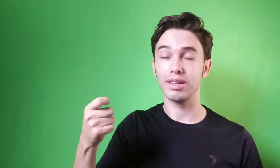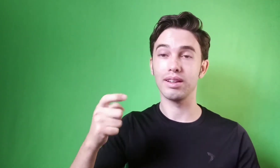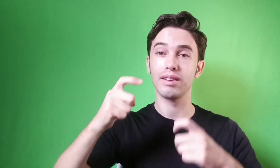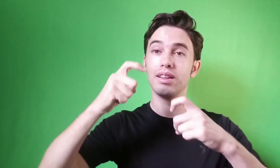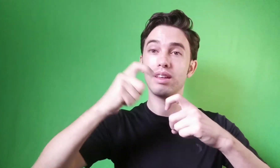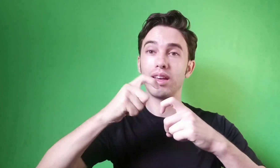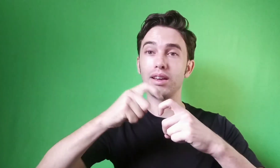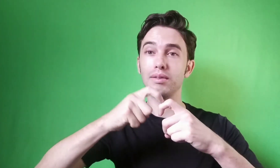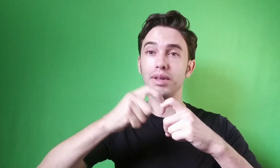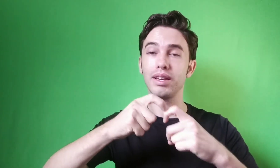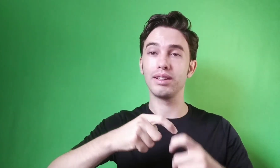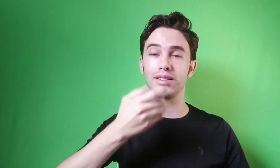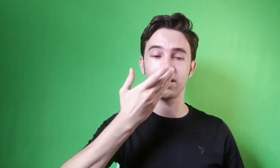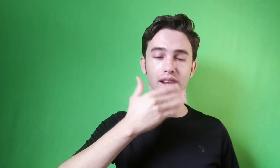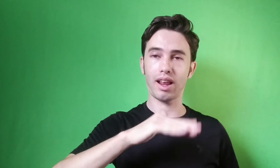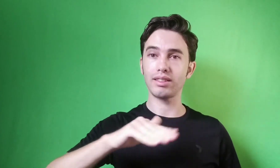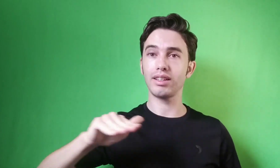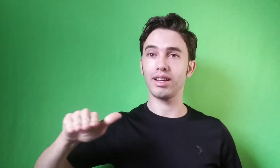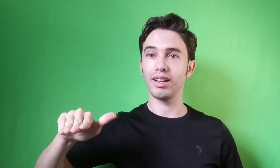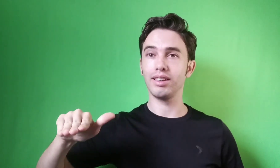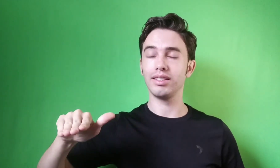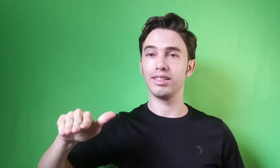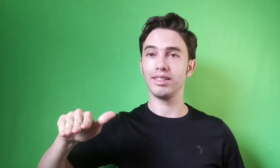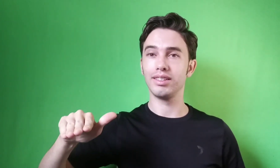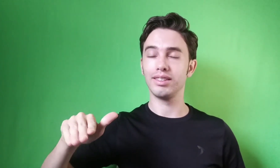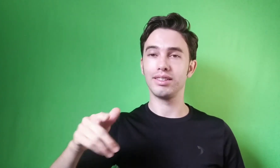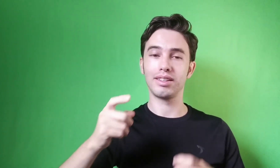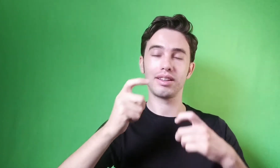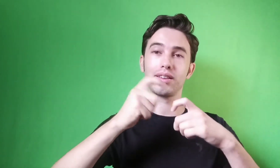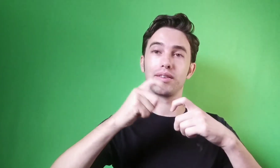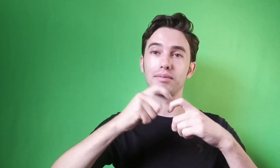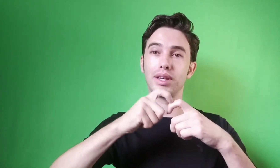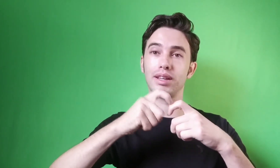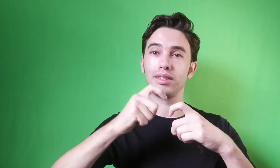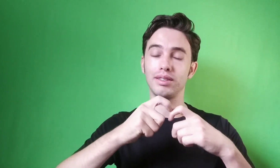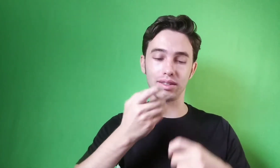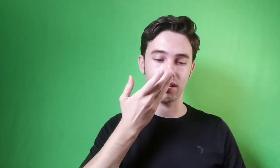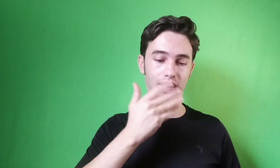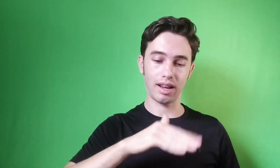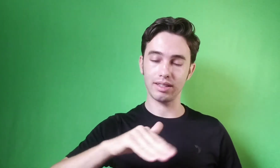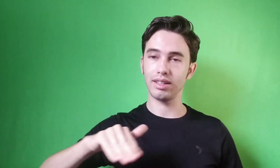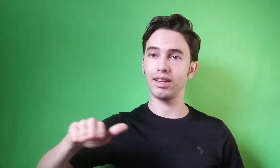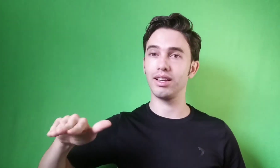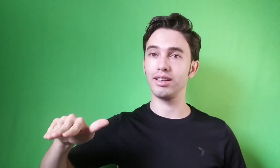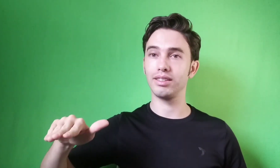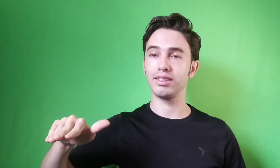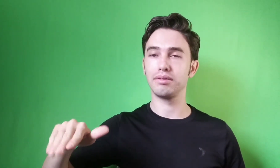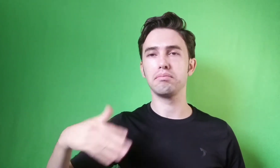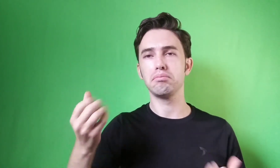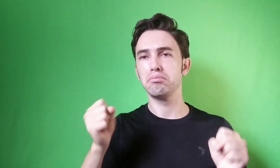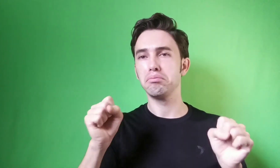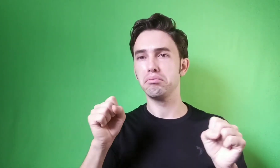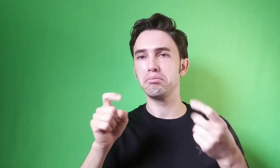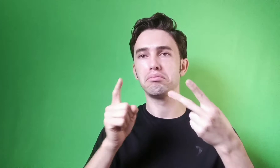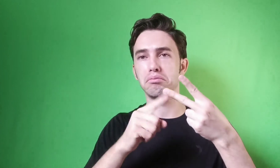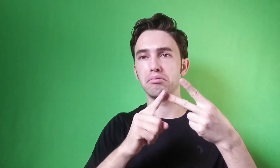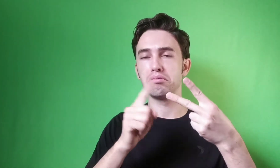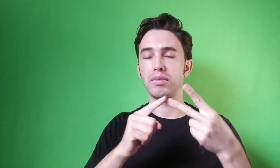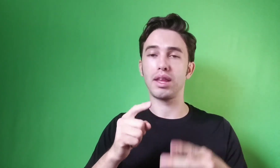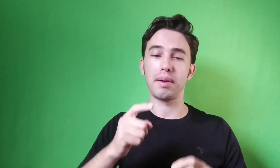Então você pode fazer o sinal de médico e o sinal de criança. Médico, criança. Também pode